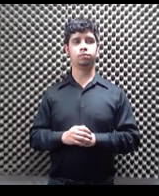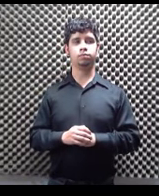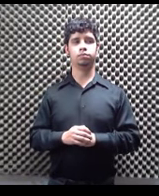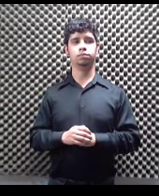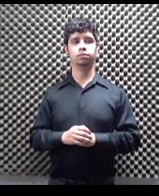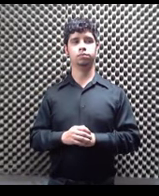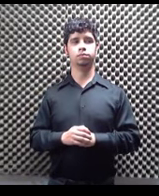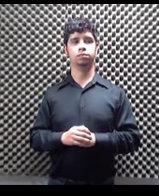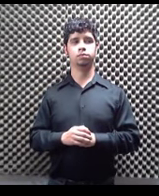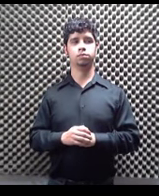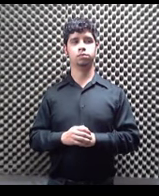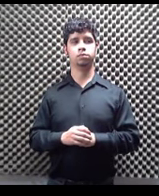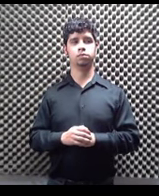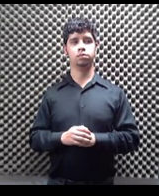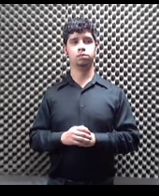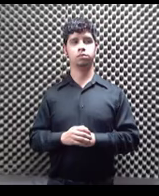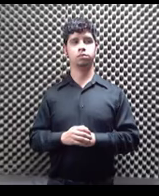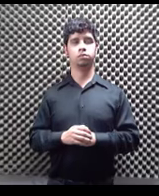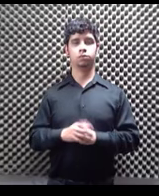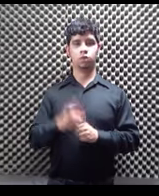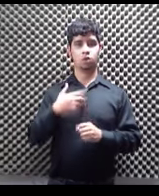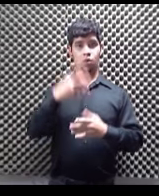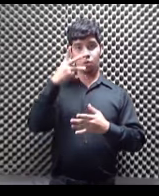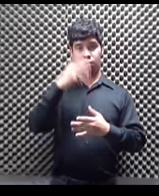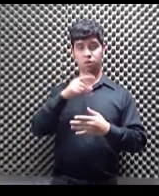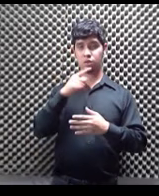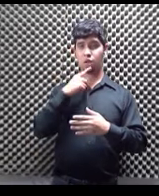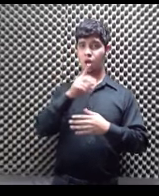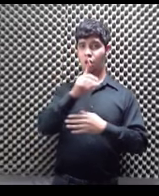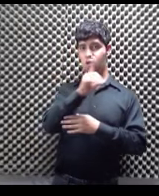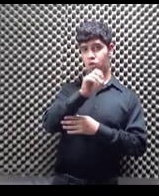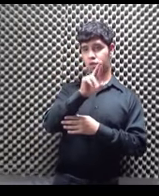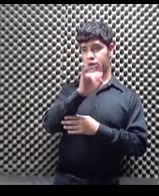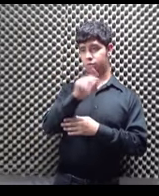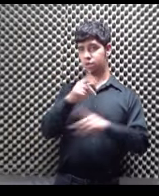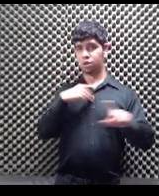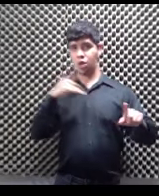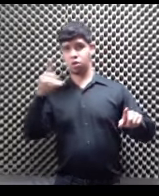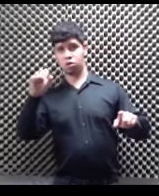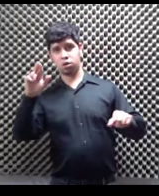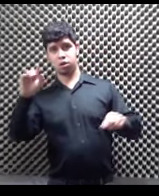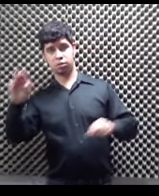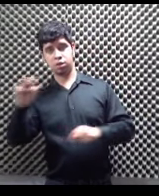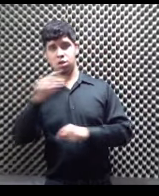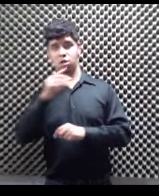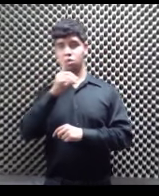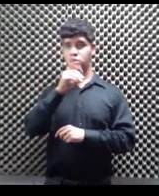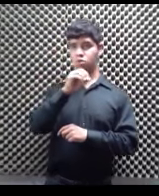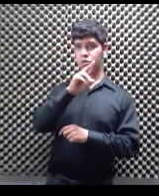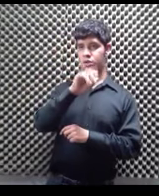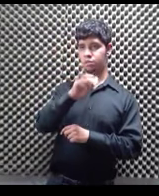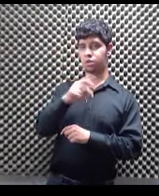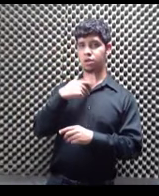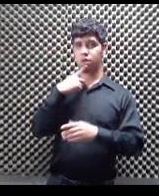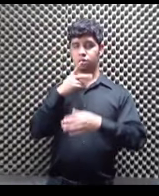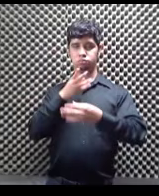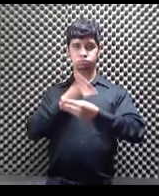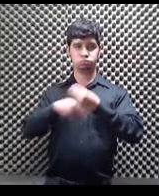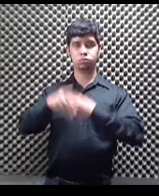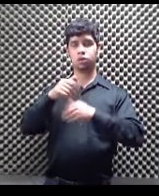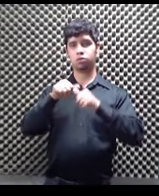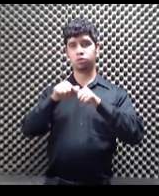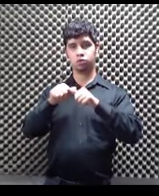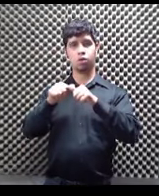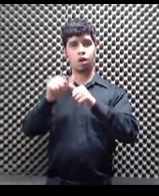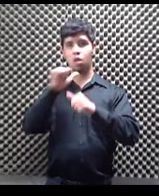es el puente del do re mi, tú sigues repitiendo do re mi y ellas seguían. No se acababa el do re mi. La canción de nunca